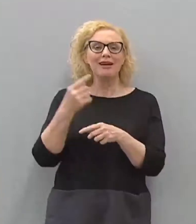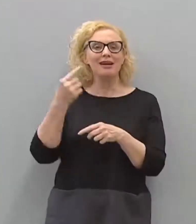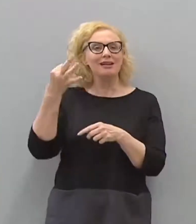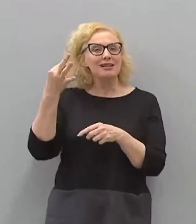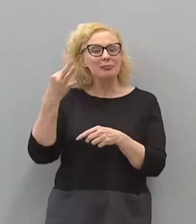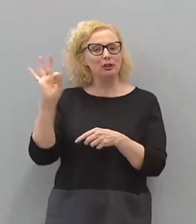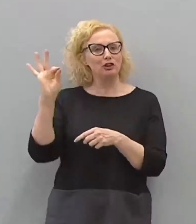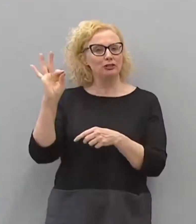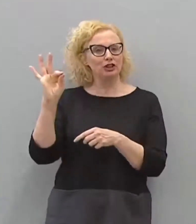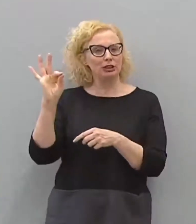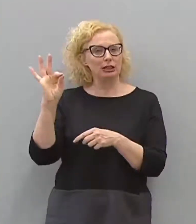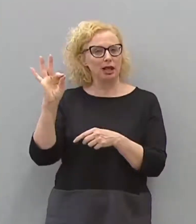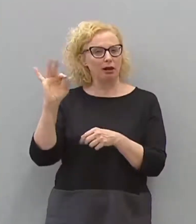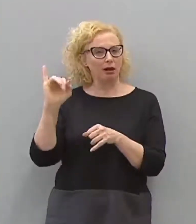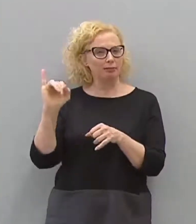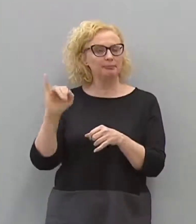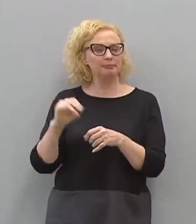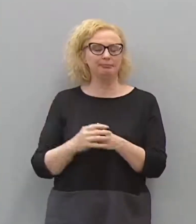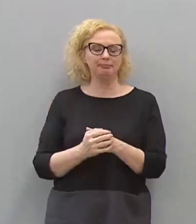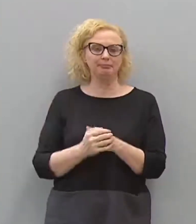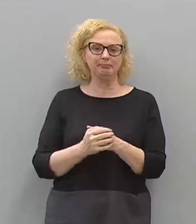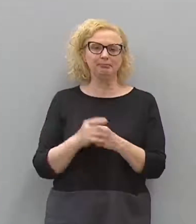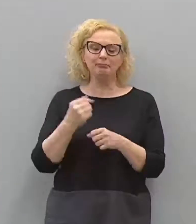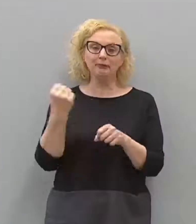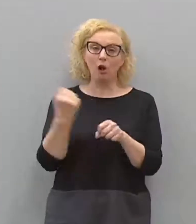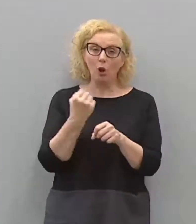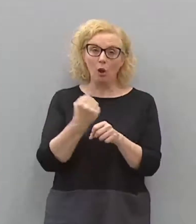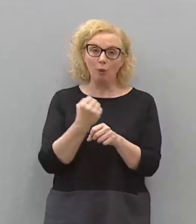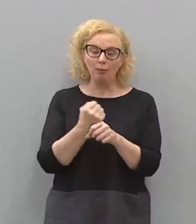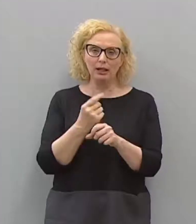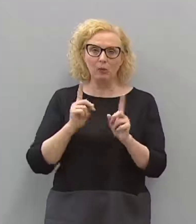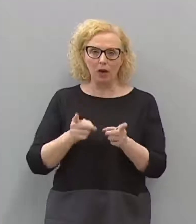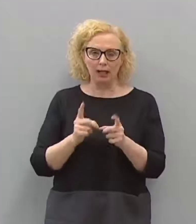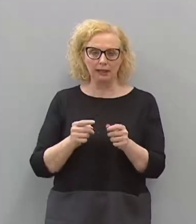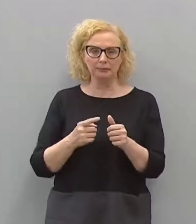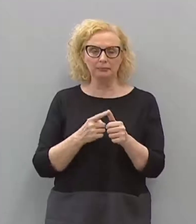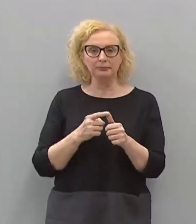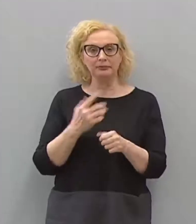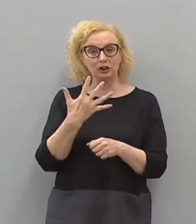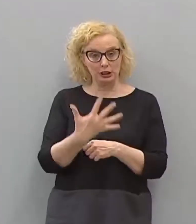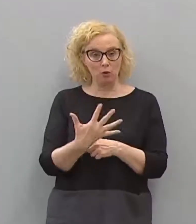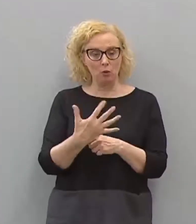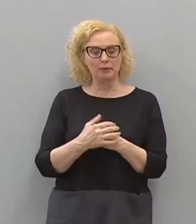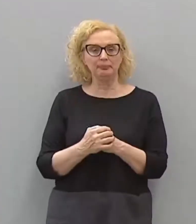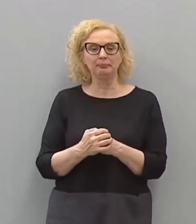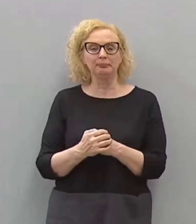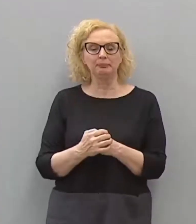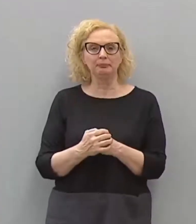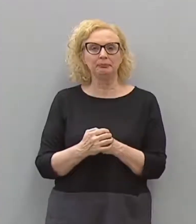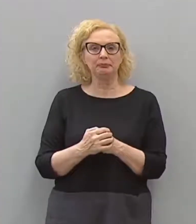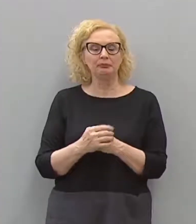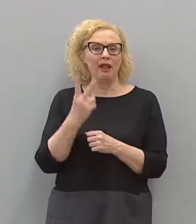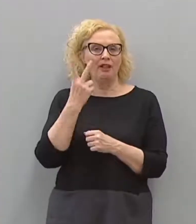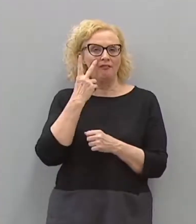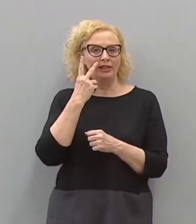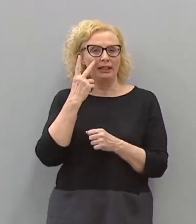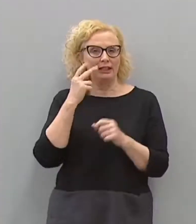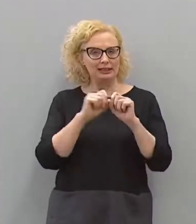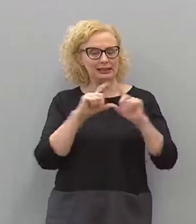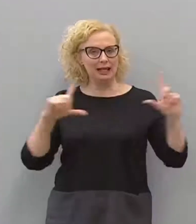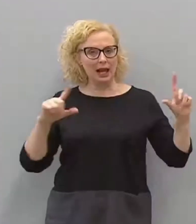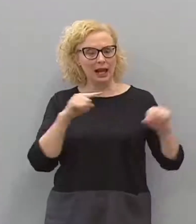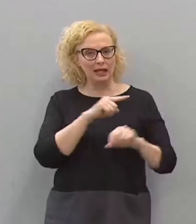particolari le opere individuate sono cinque e le vedete nello nello